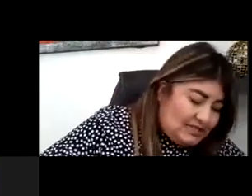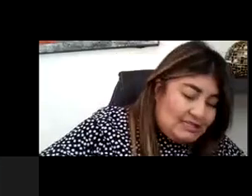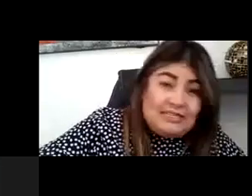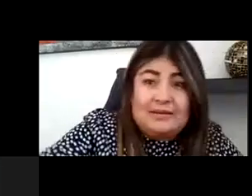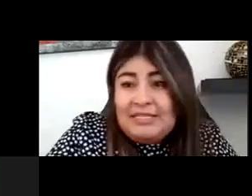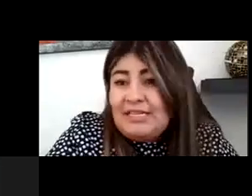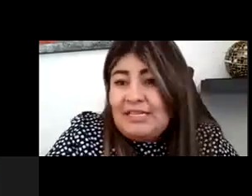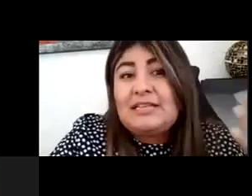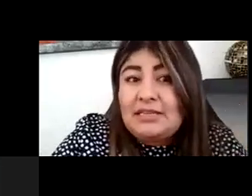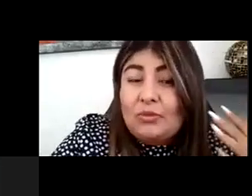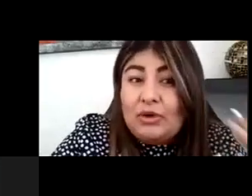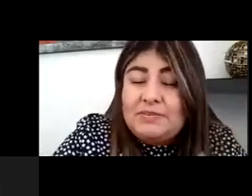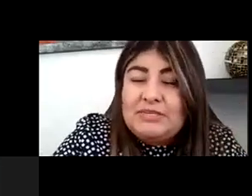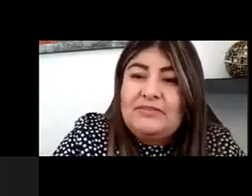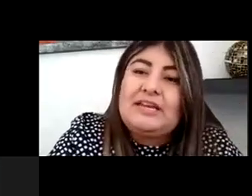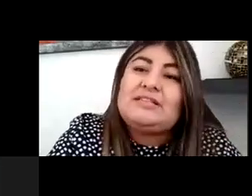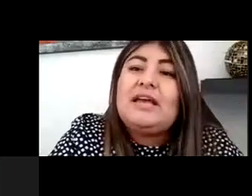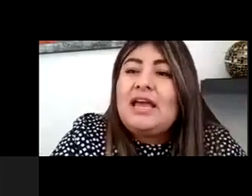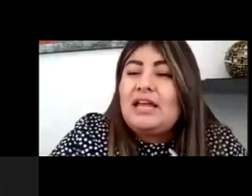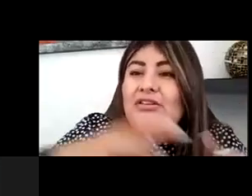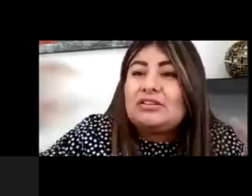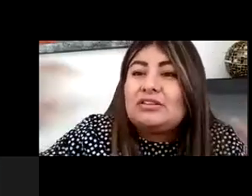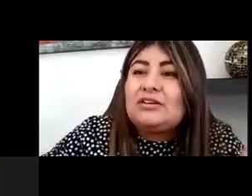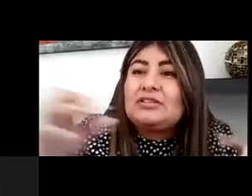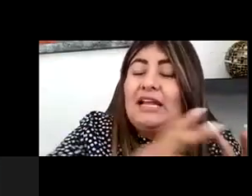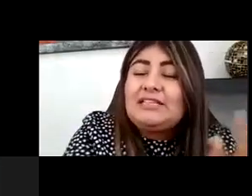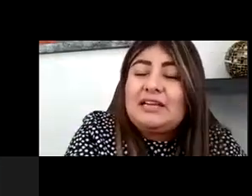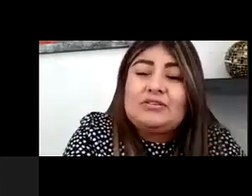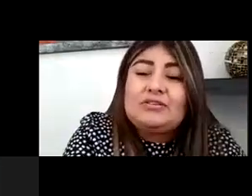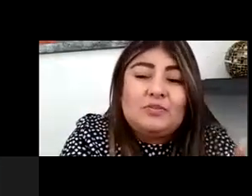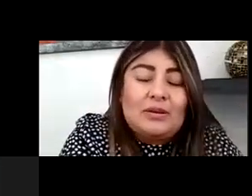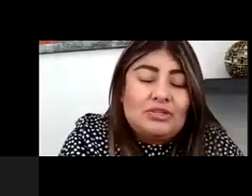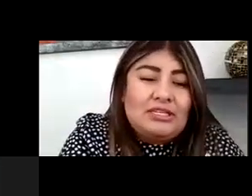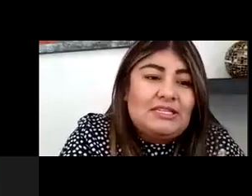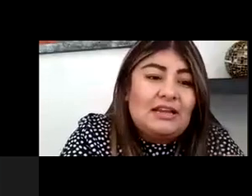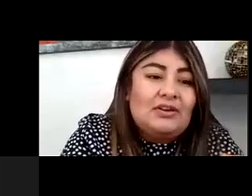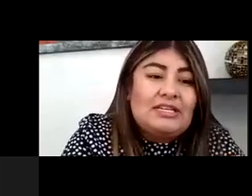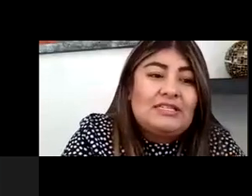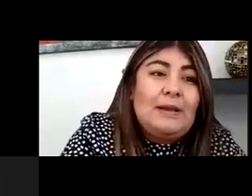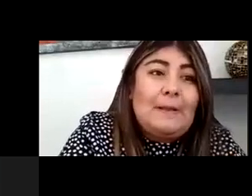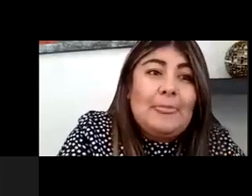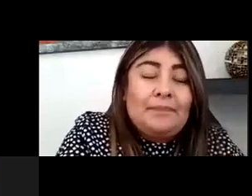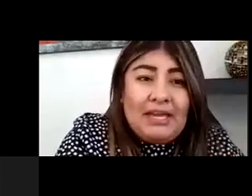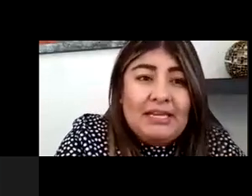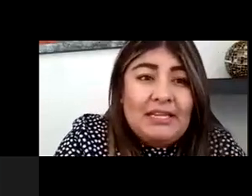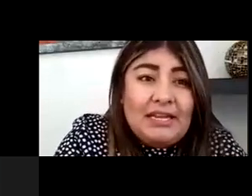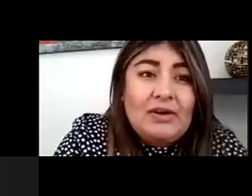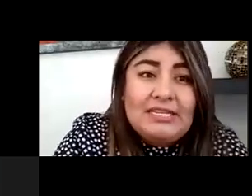desde básicas hasta muy específicas. Entonces, chicos, antes de que nosotros podamos iniciar con este taller de lengua de